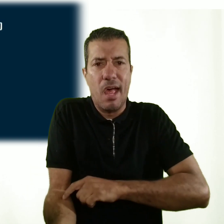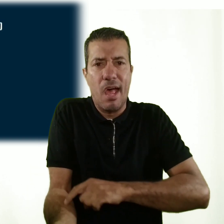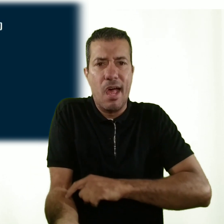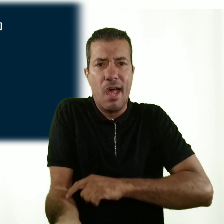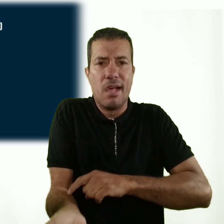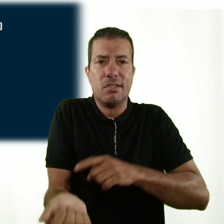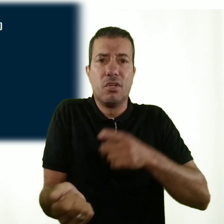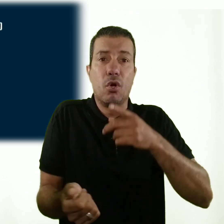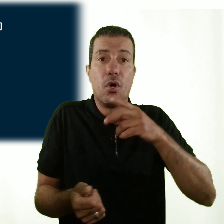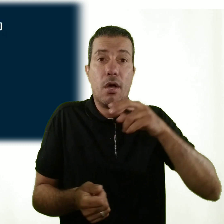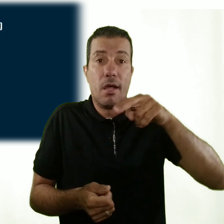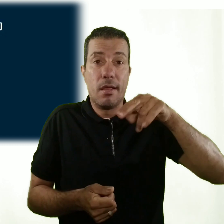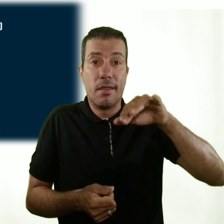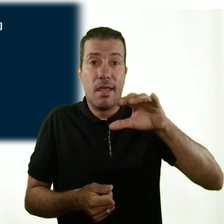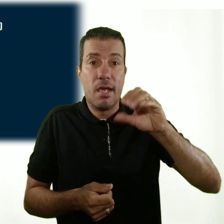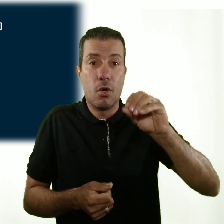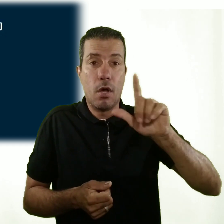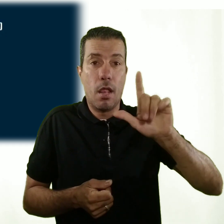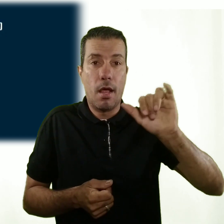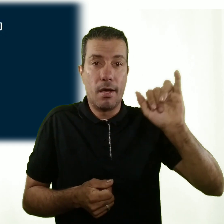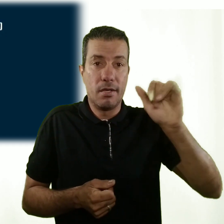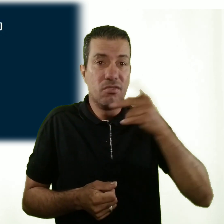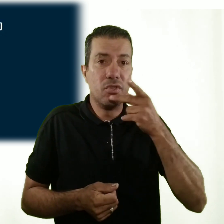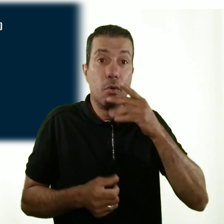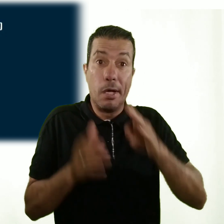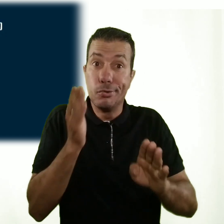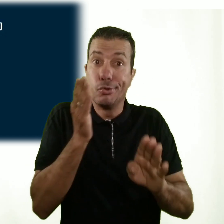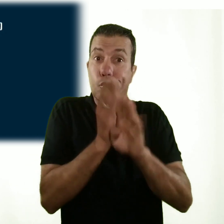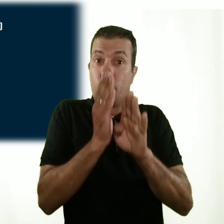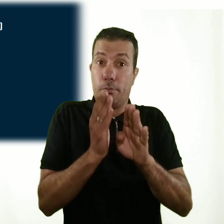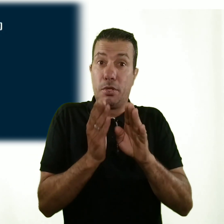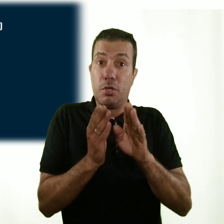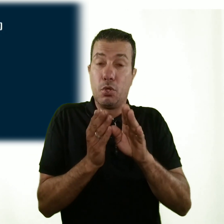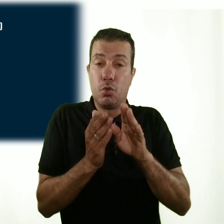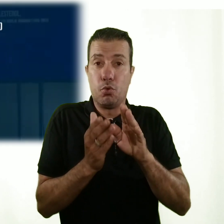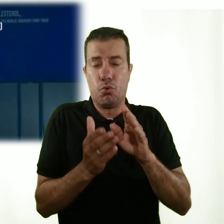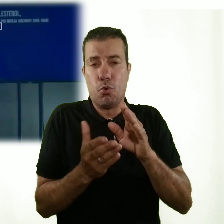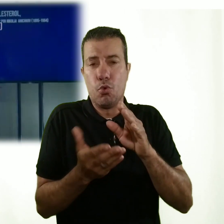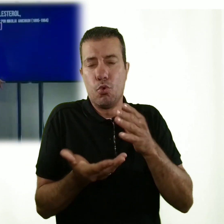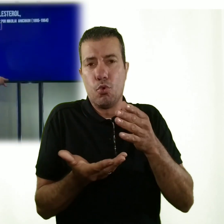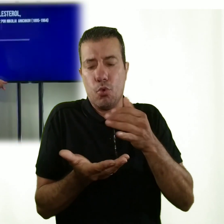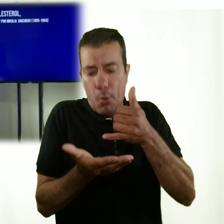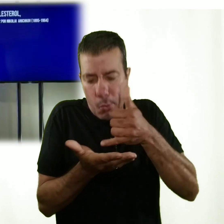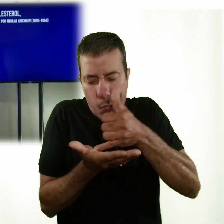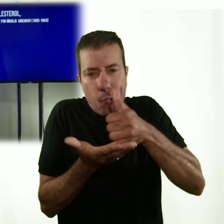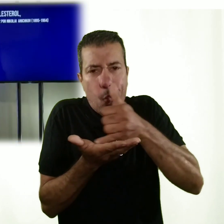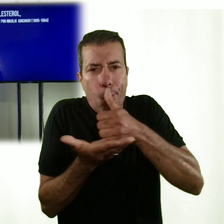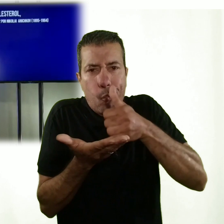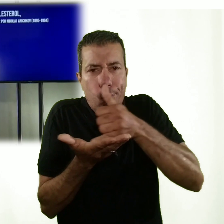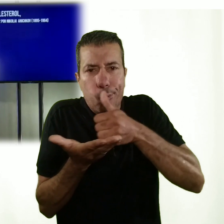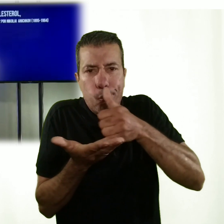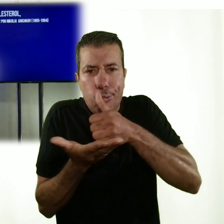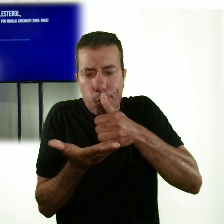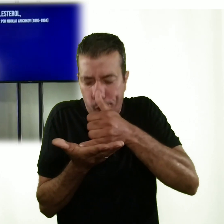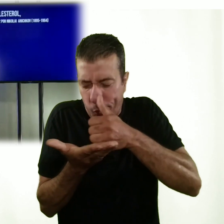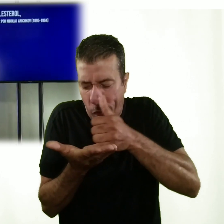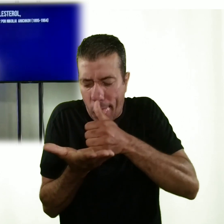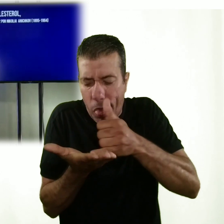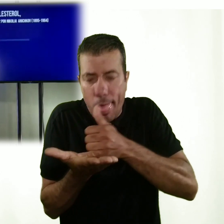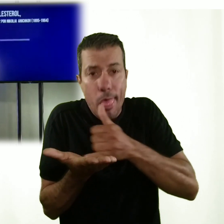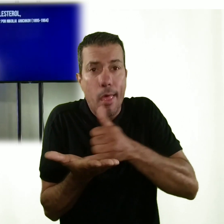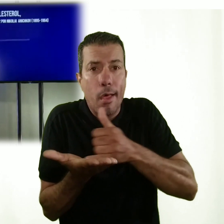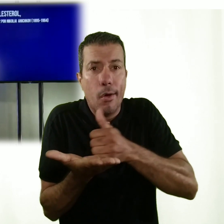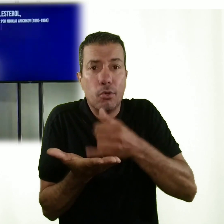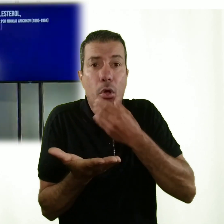Nikolai Anishkov. Ele descobriu que comendo gordura, formava aquelas placas de gordura nas artérias e a pessoa